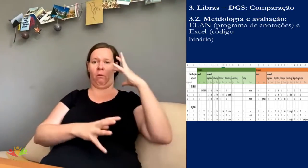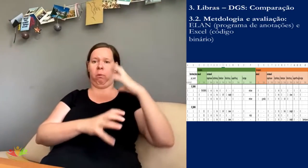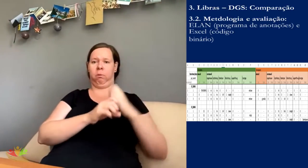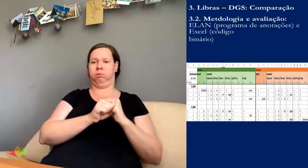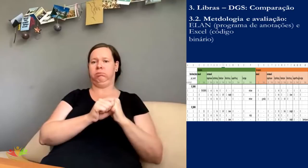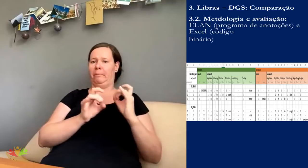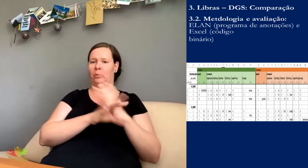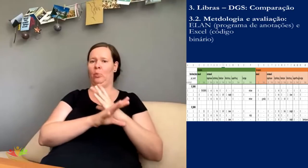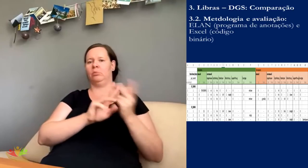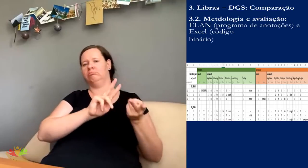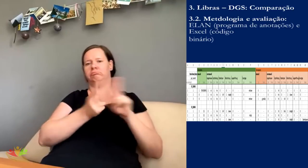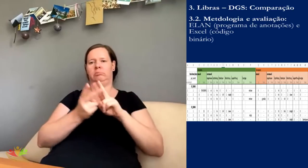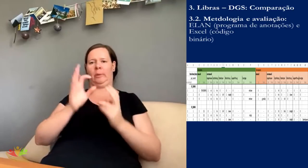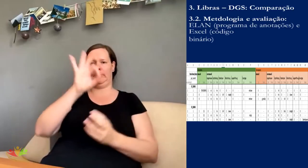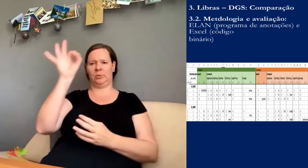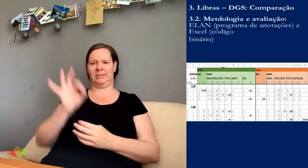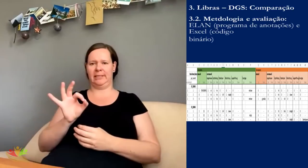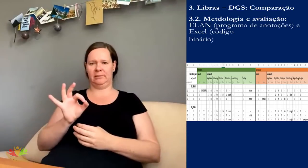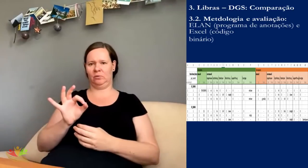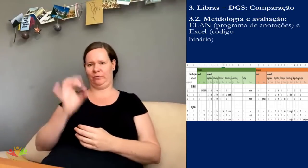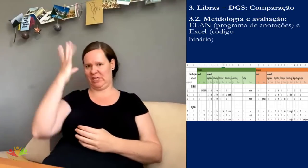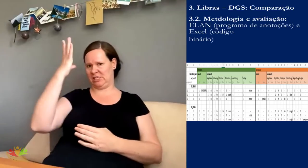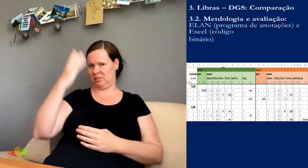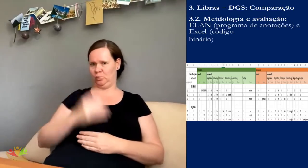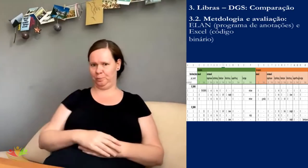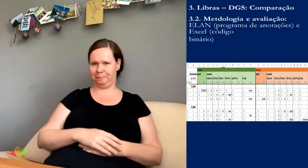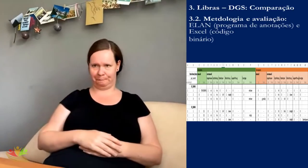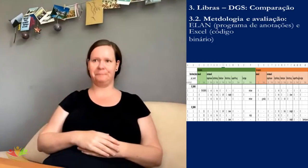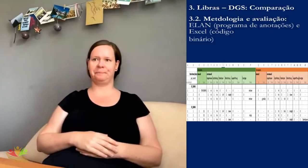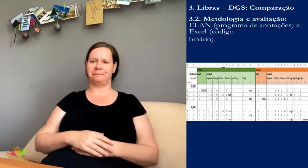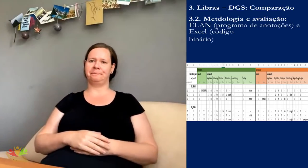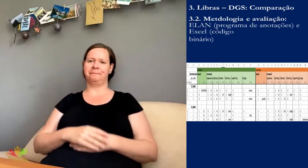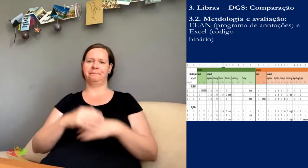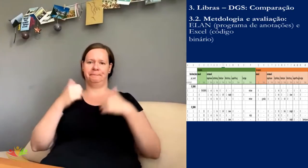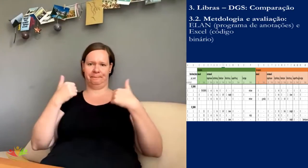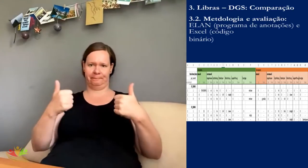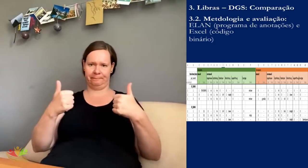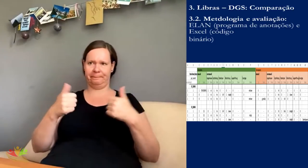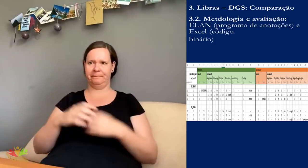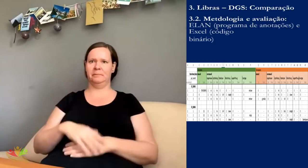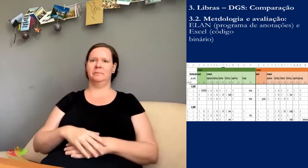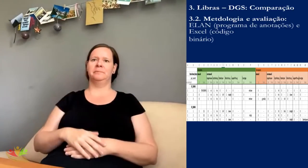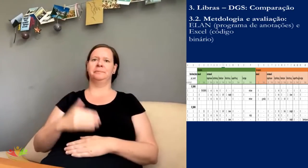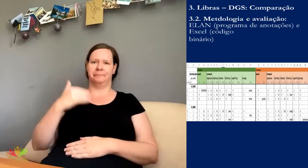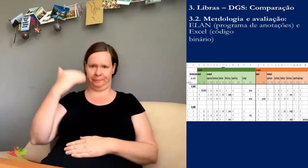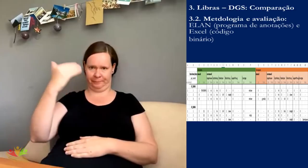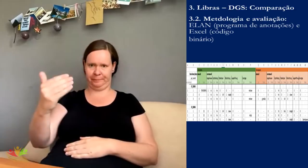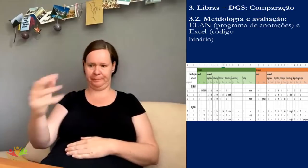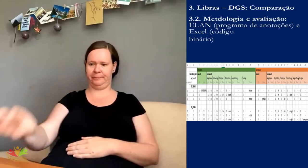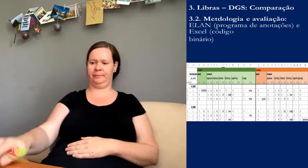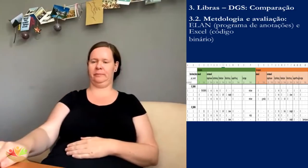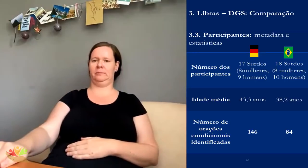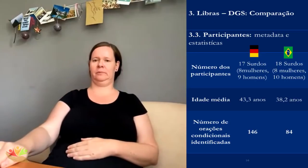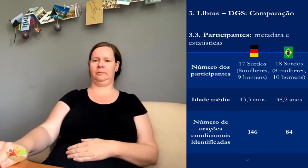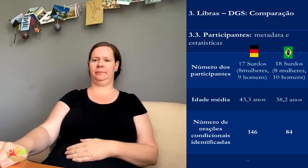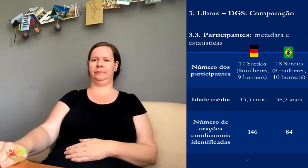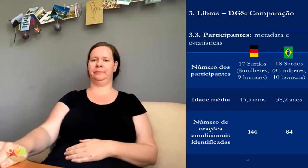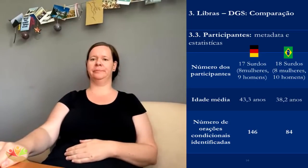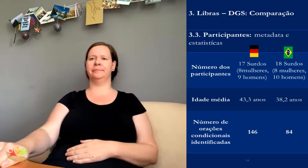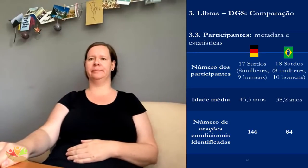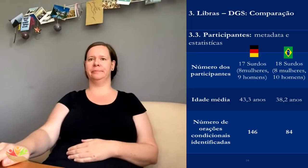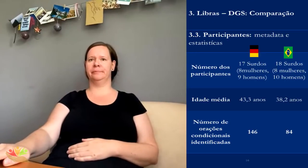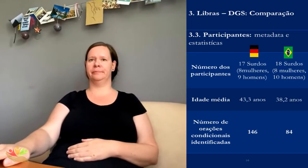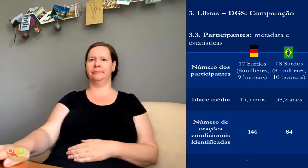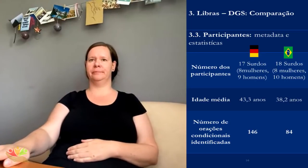tinha 0 e 1. Isso é muito interessante, porque ao final eu tinha um número e uma porcentagem de quantas sentenças utilizaram ou não um